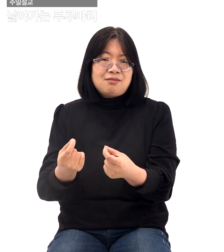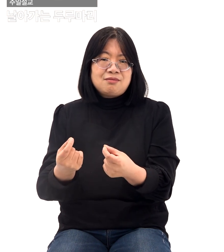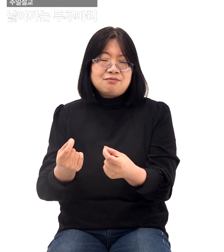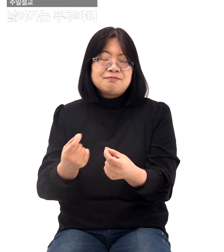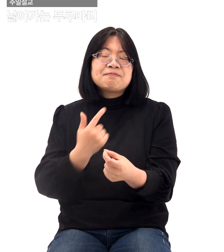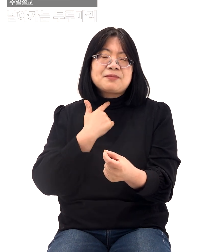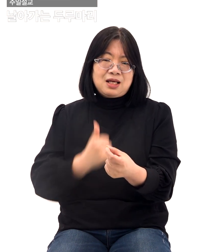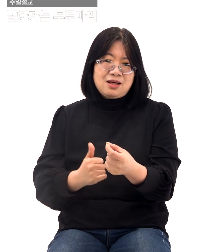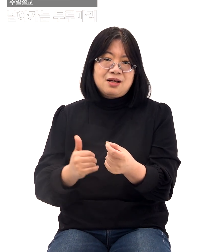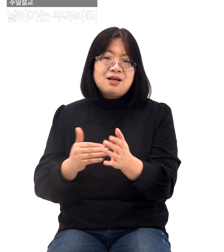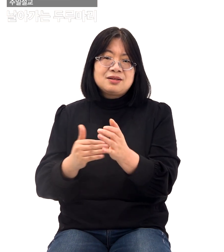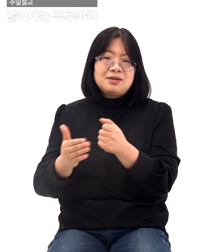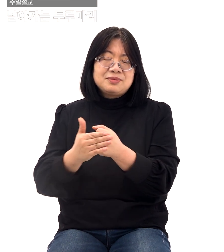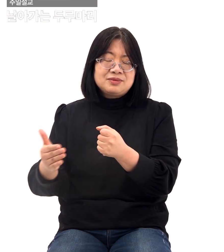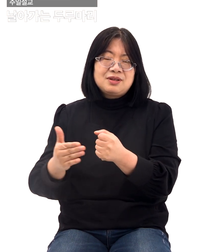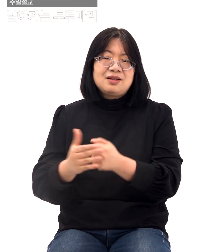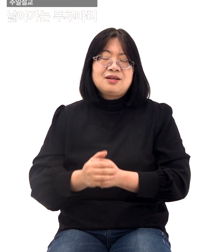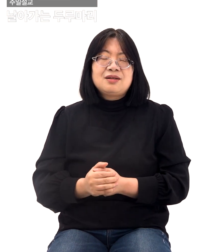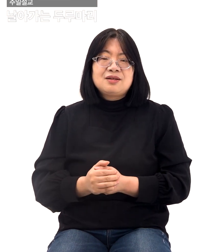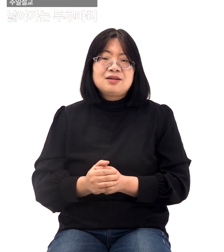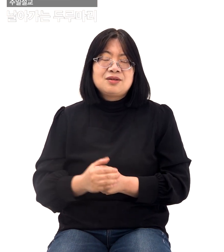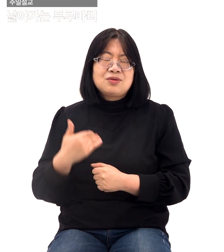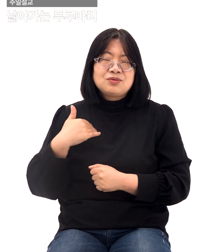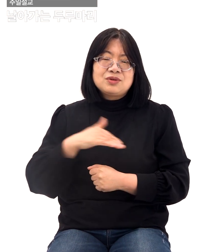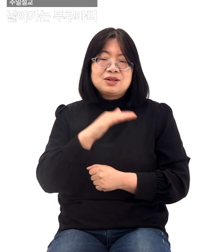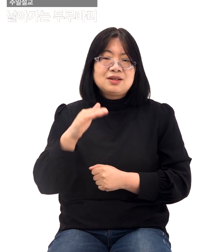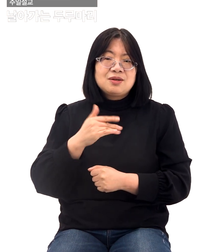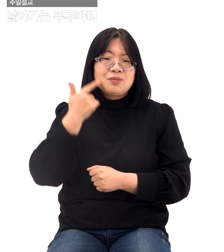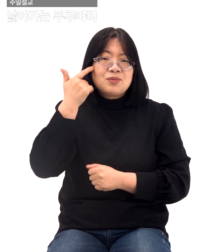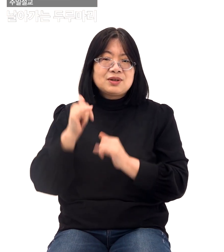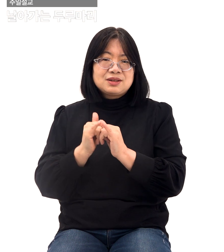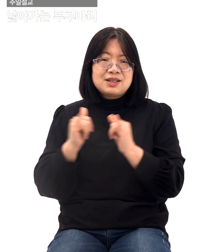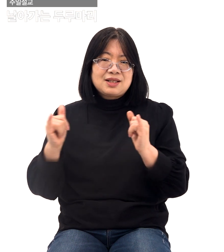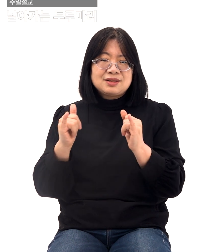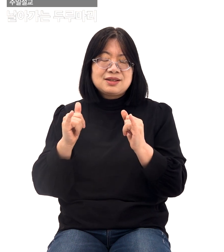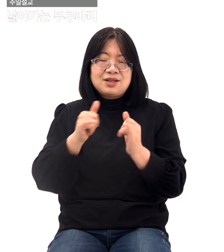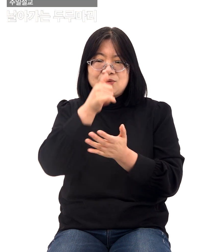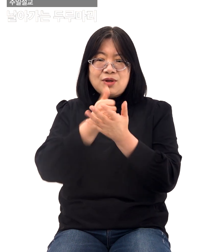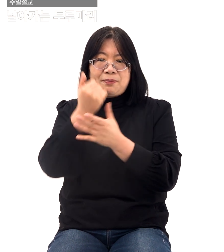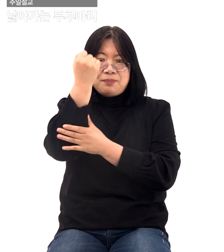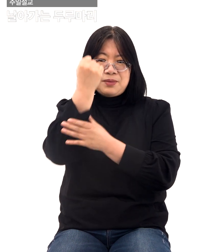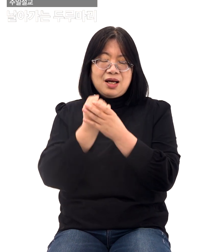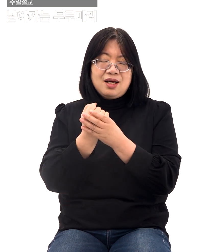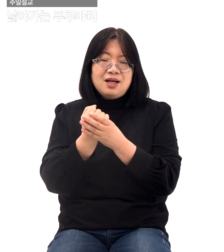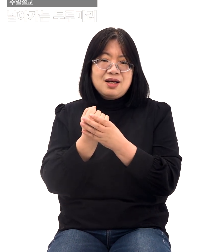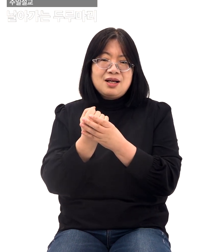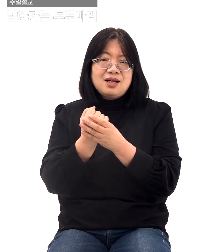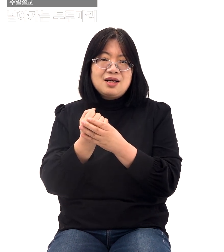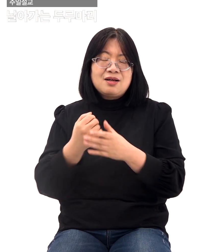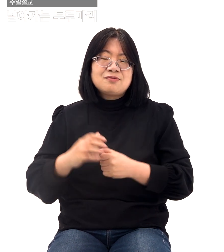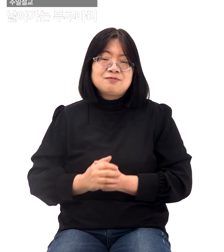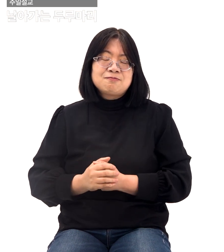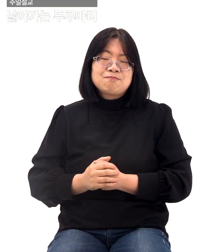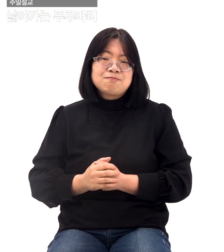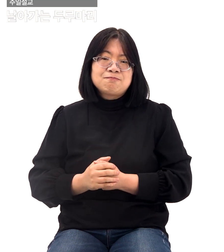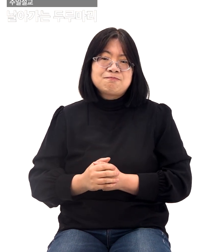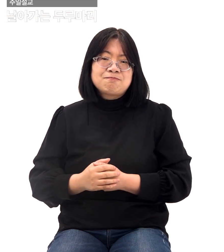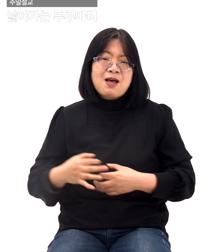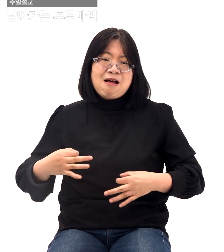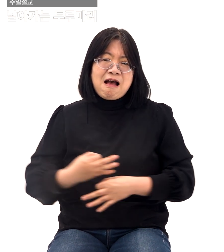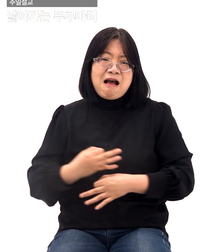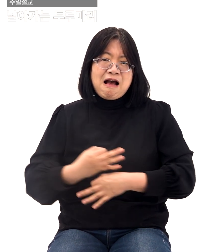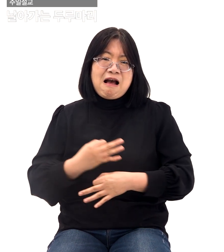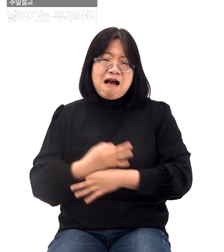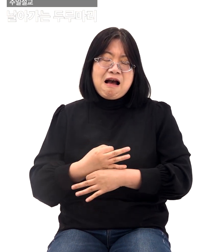마시는데, 거기에 우리 목회자들의 타락과 부도덕한 이 가슴